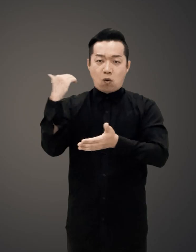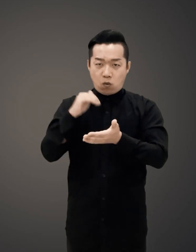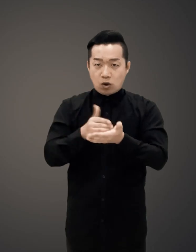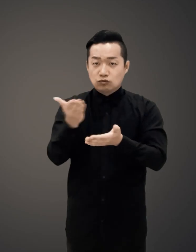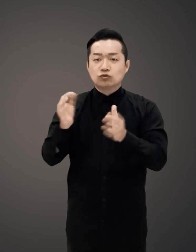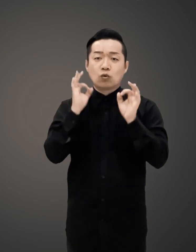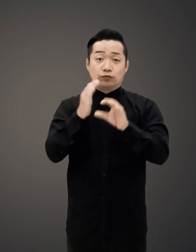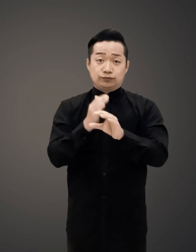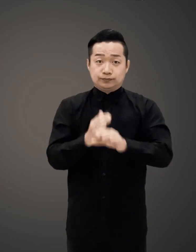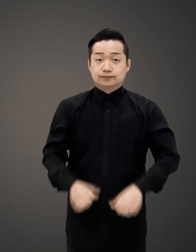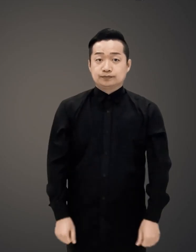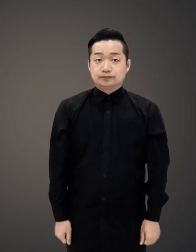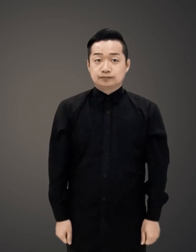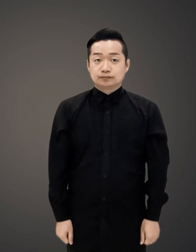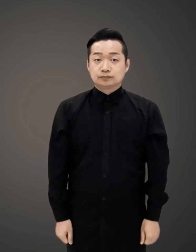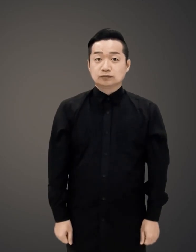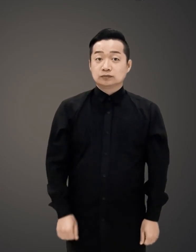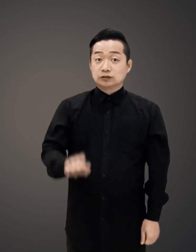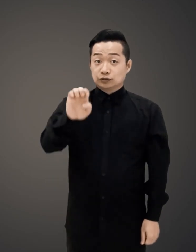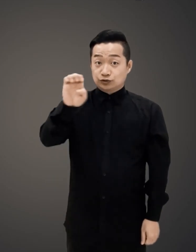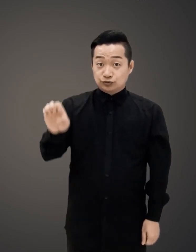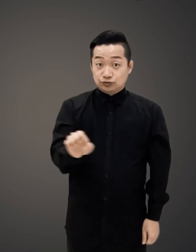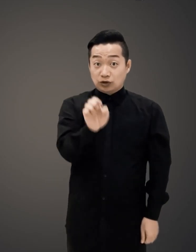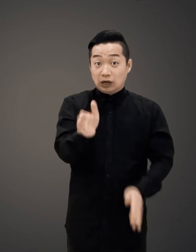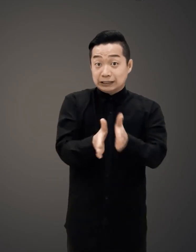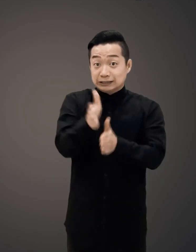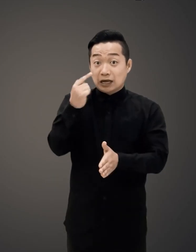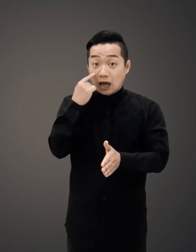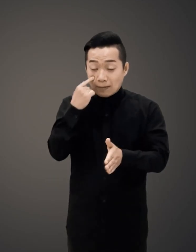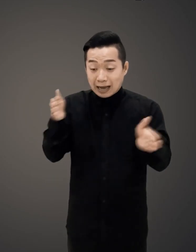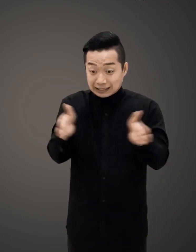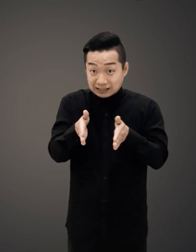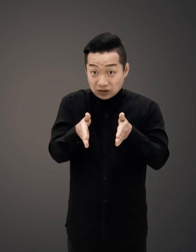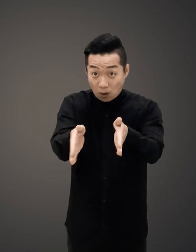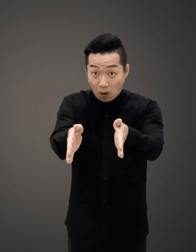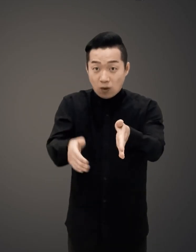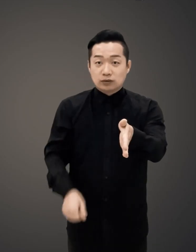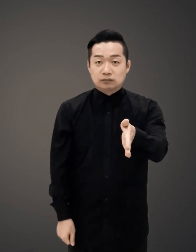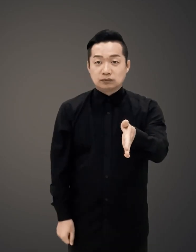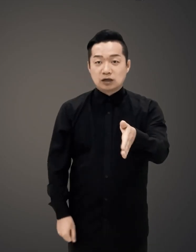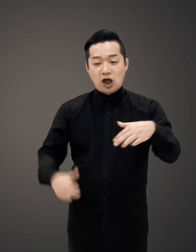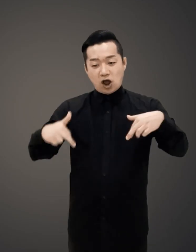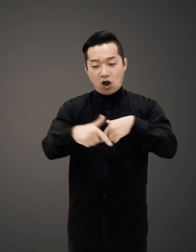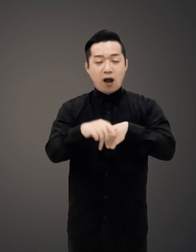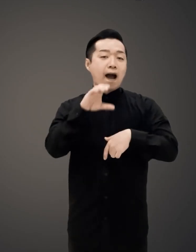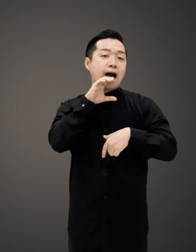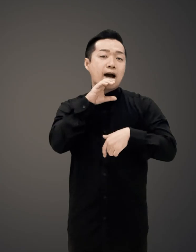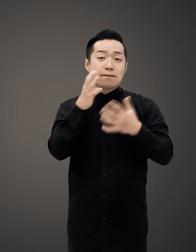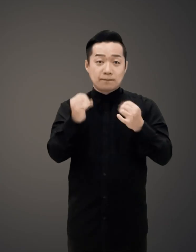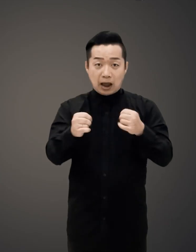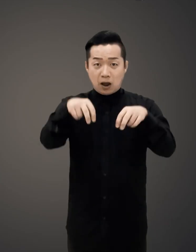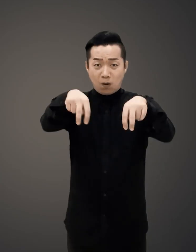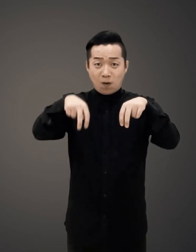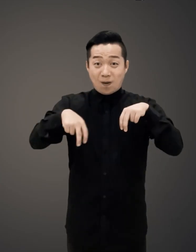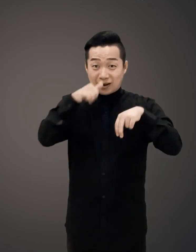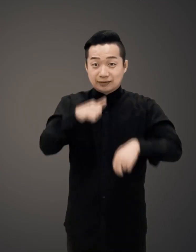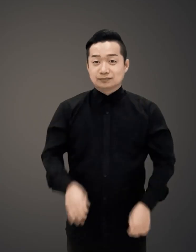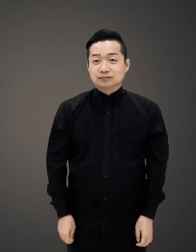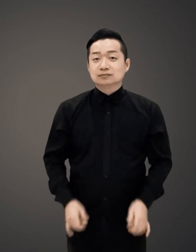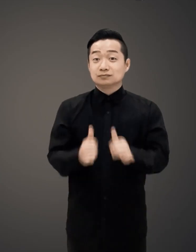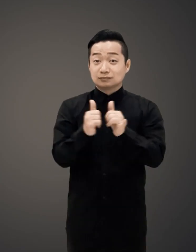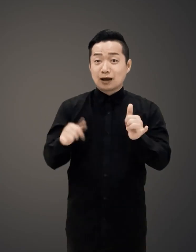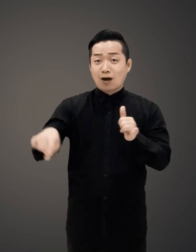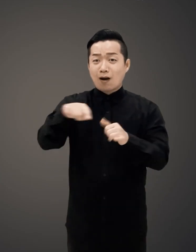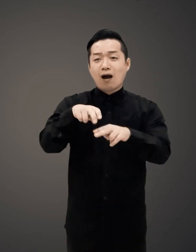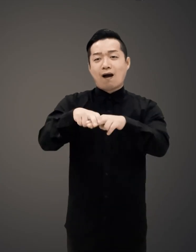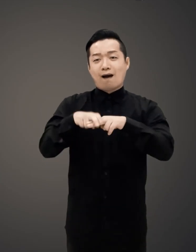노력들을 하고 있습니다. 그래서 유럽 도시에 가보면은 길은 좁은데 좁은 길에 노천 카페들이 복닥복닥 들어서 있고